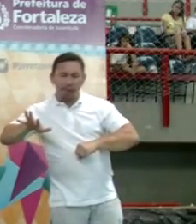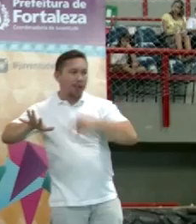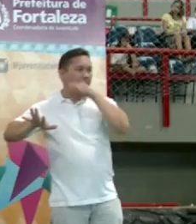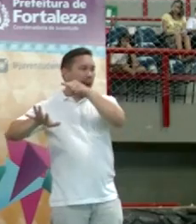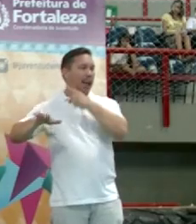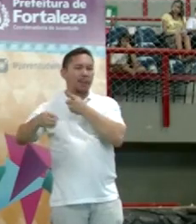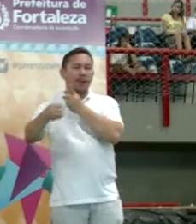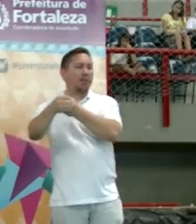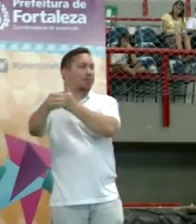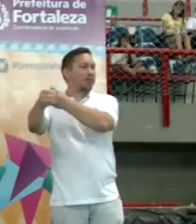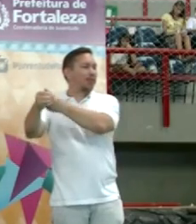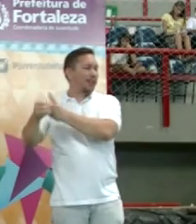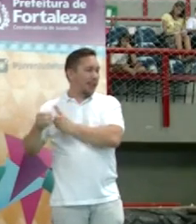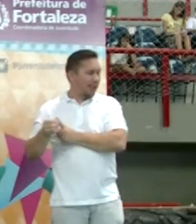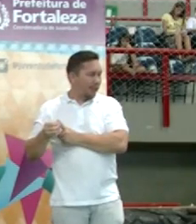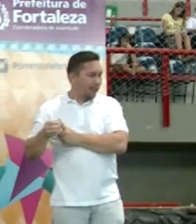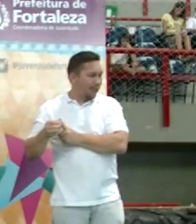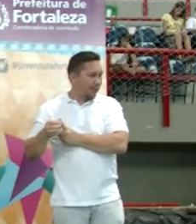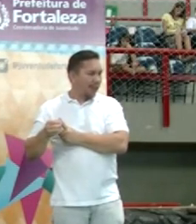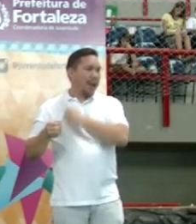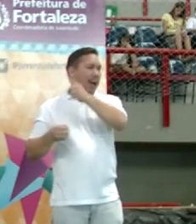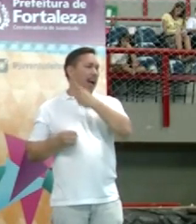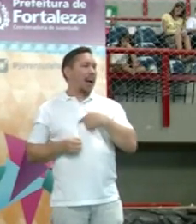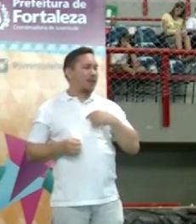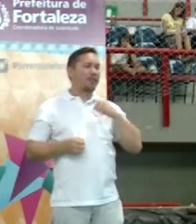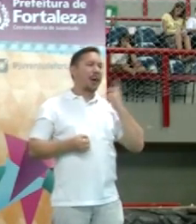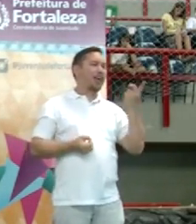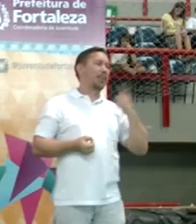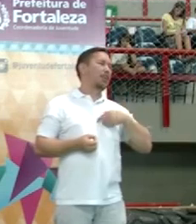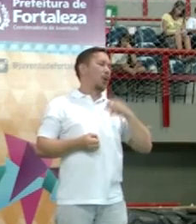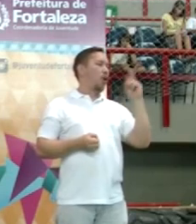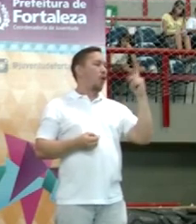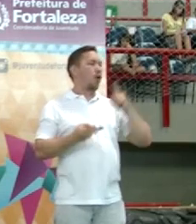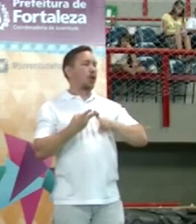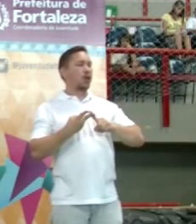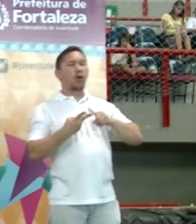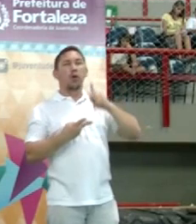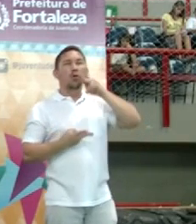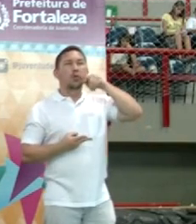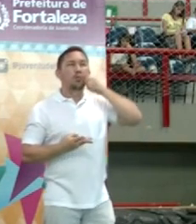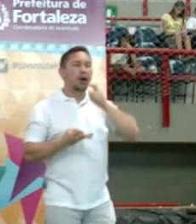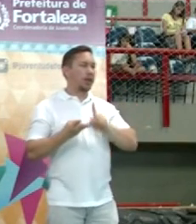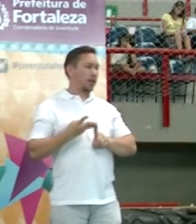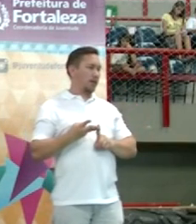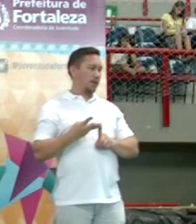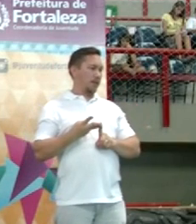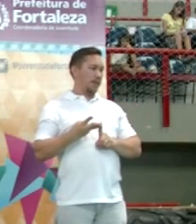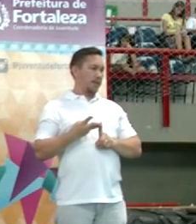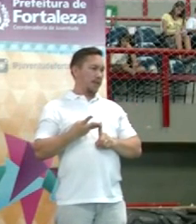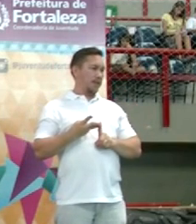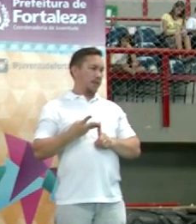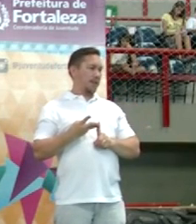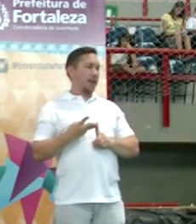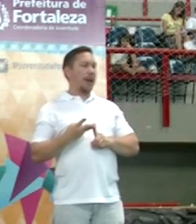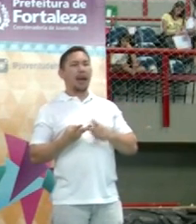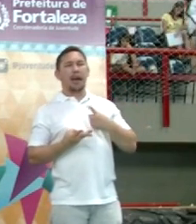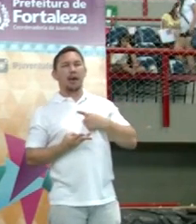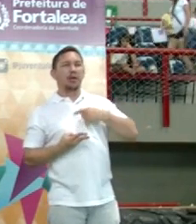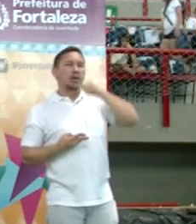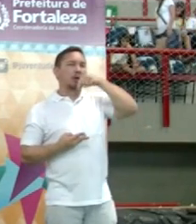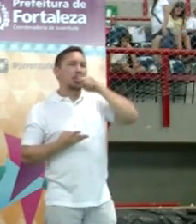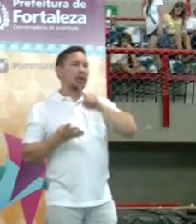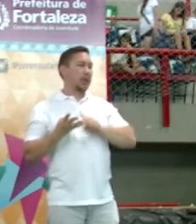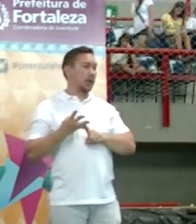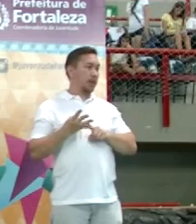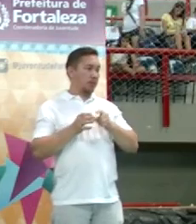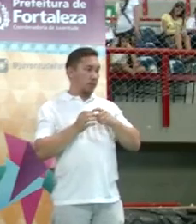em Horizonte, Pacajus, Cascavel, Itapipoca, Quixadá. E quando a gente for para